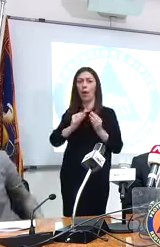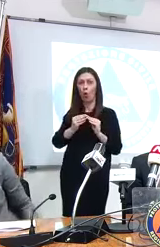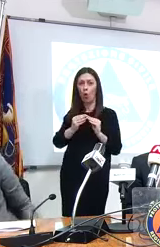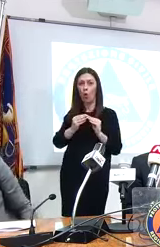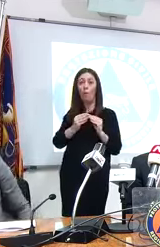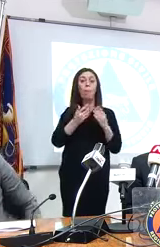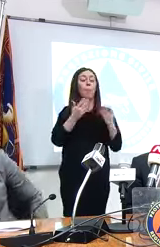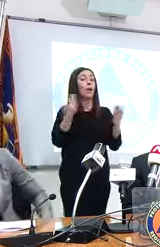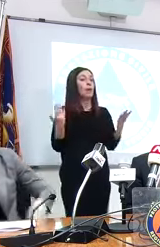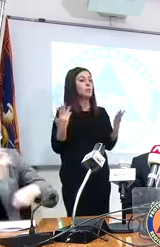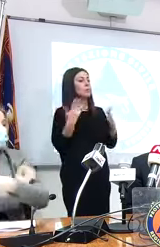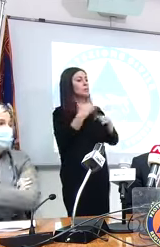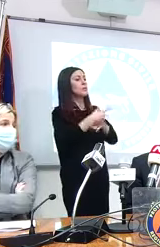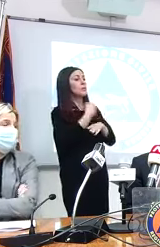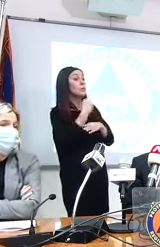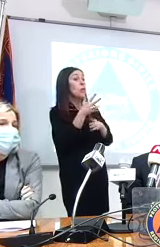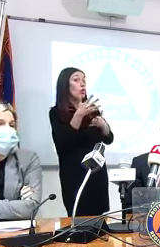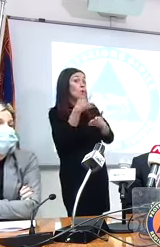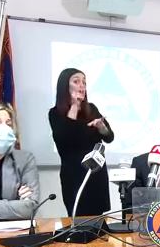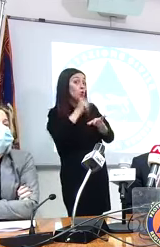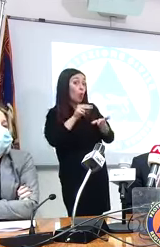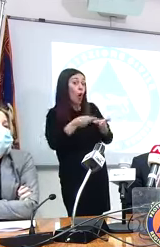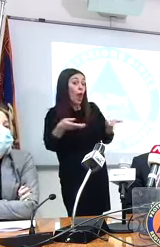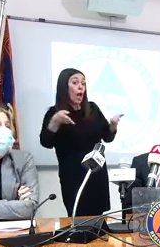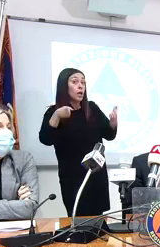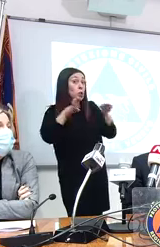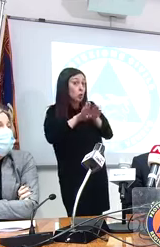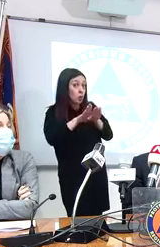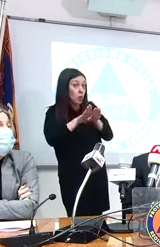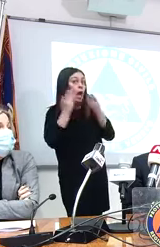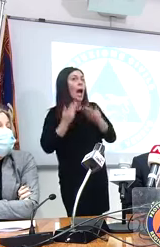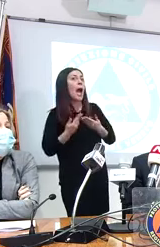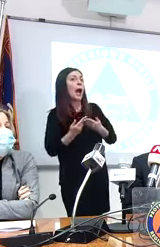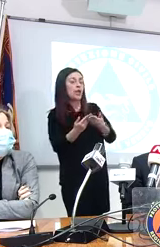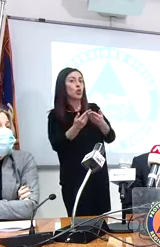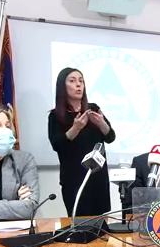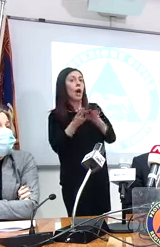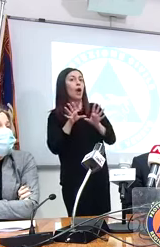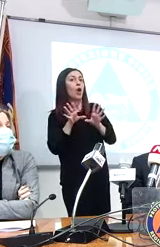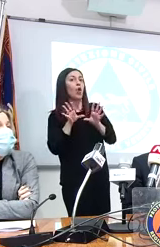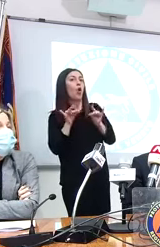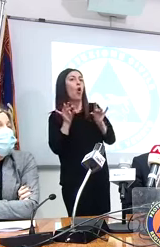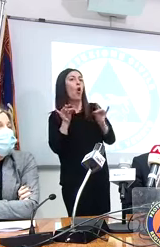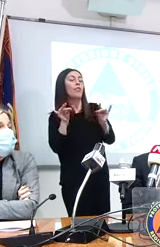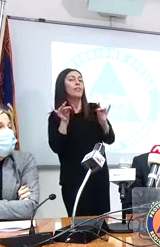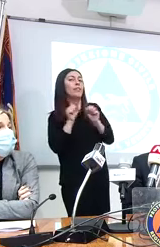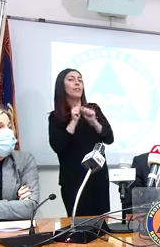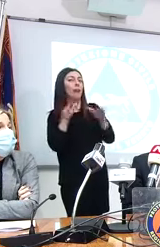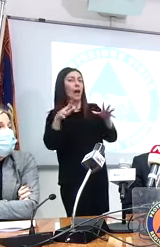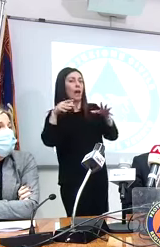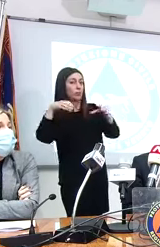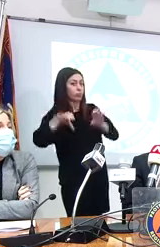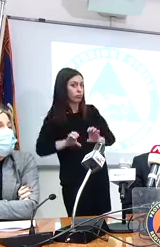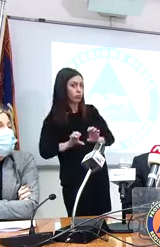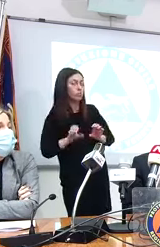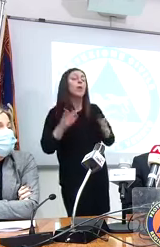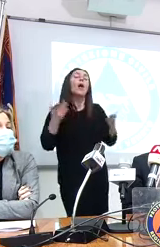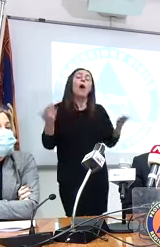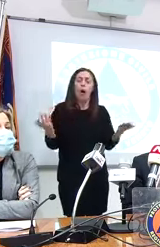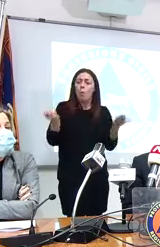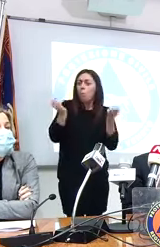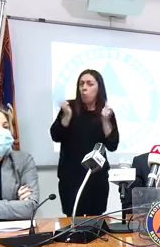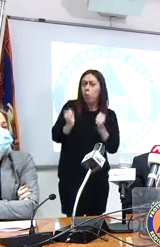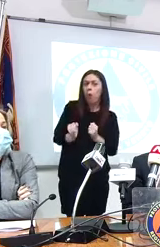far abbassare drasticamente i contagi. Dico, guarda, è una domanda, ma di fondo. Io sai perché non te l'ho detto? Perché poi viene sempre fuori